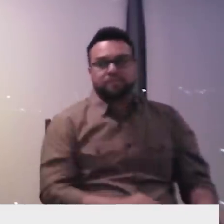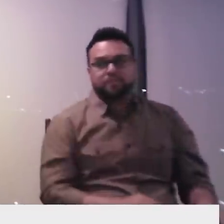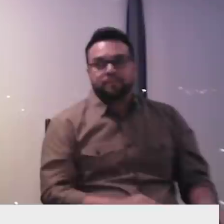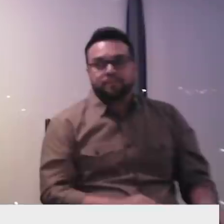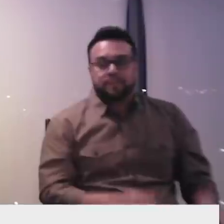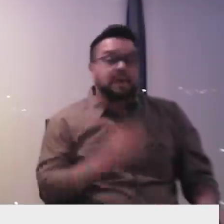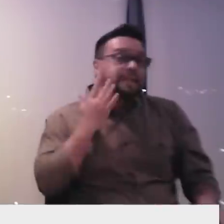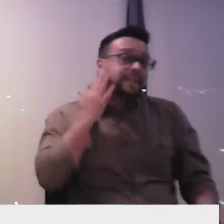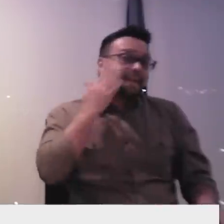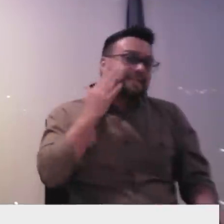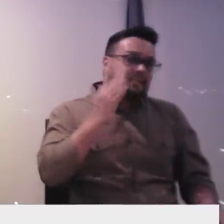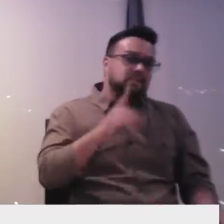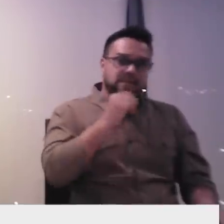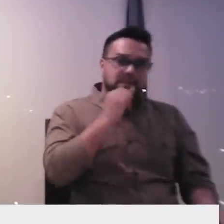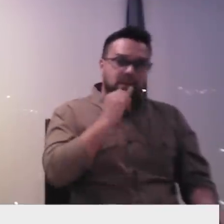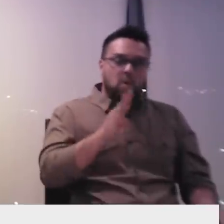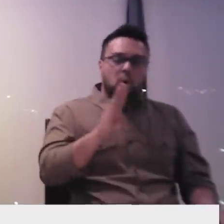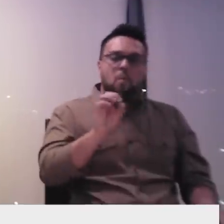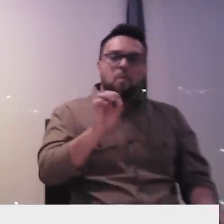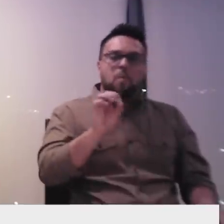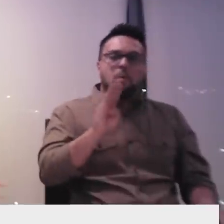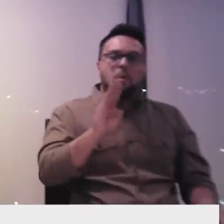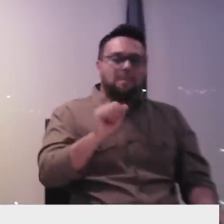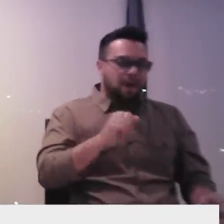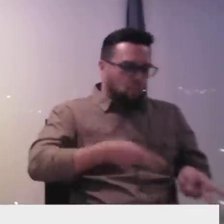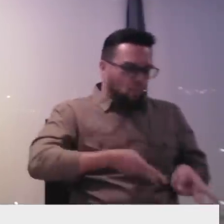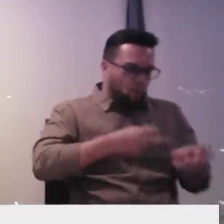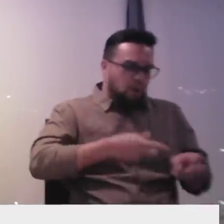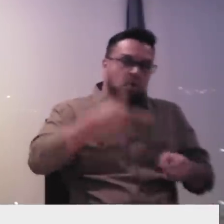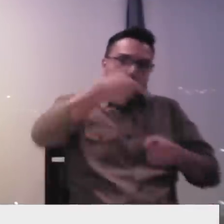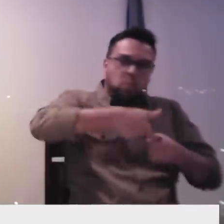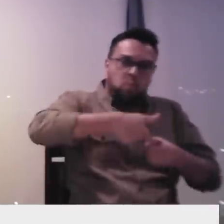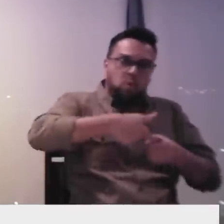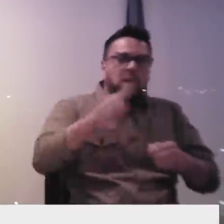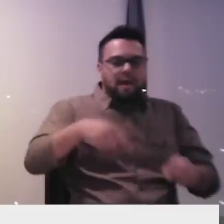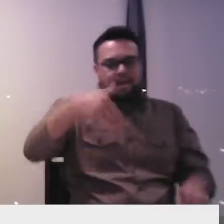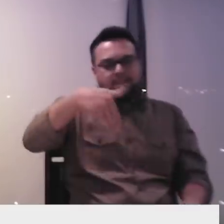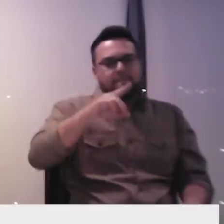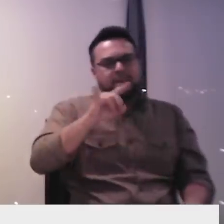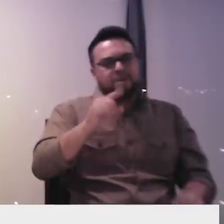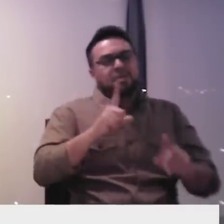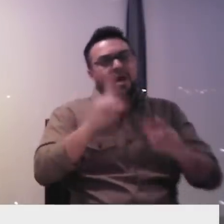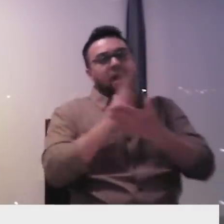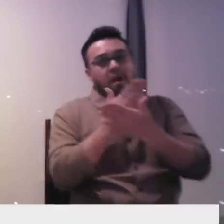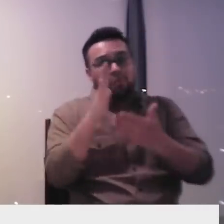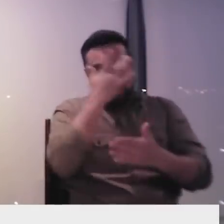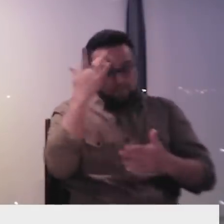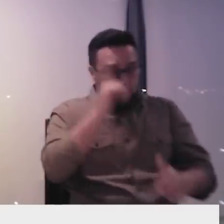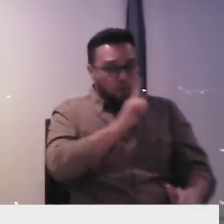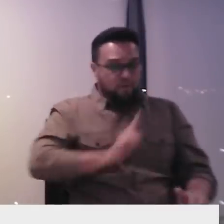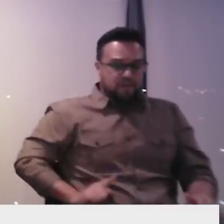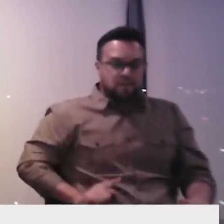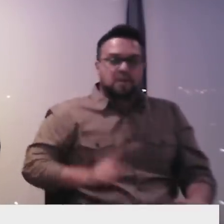Tarcísio, o preço na bomba é o preço médio. Então, tem alguns governadores que pegam postos em regiões